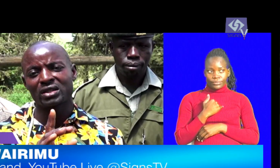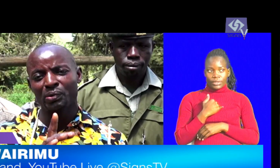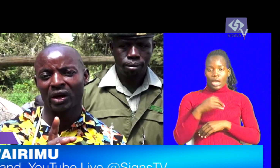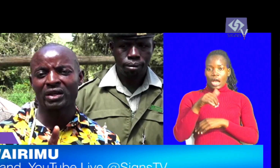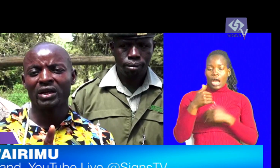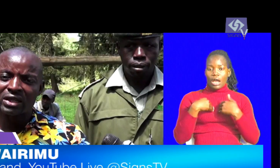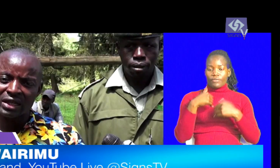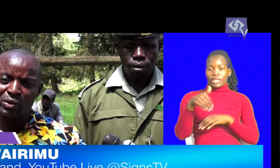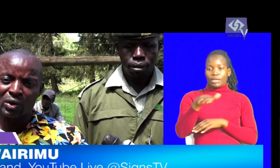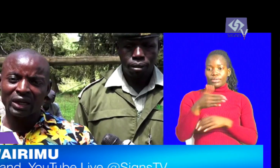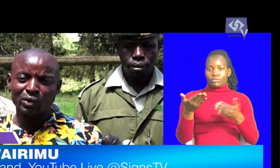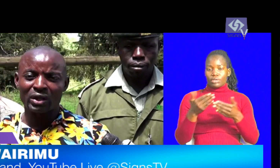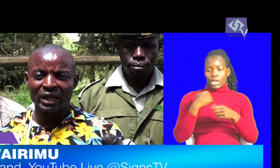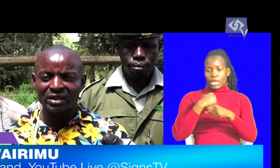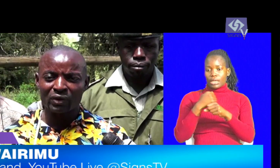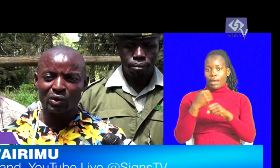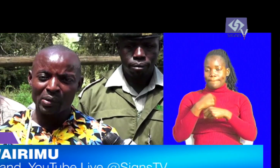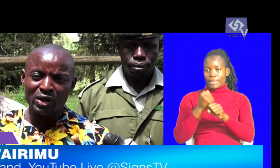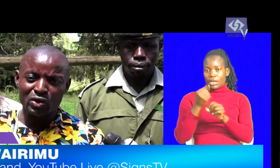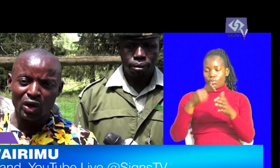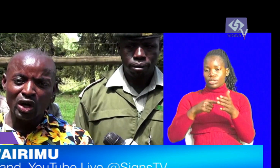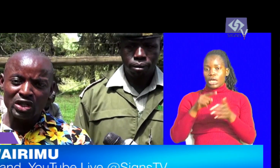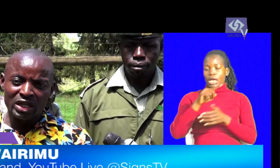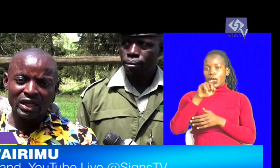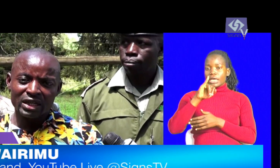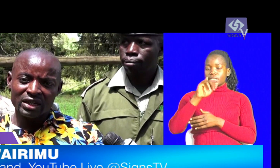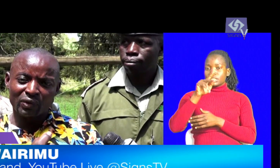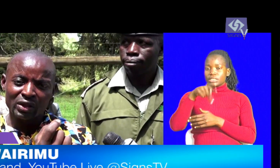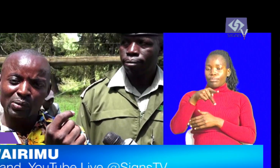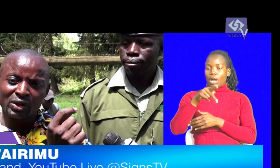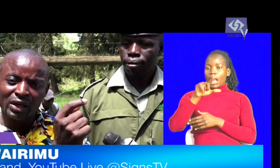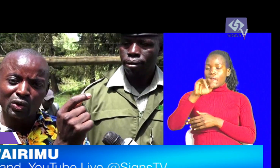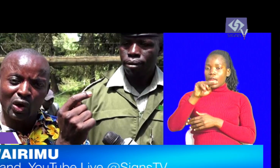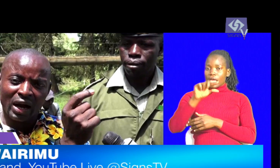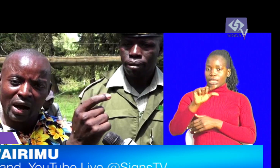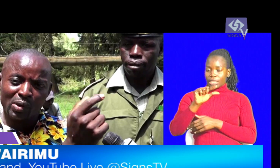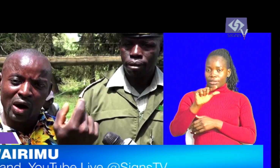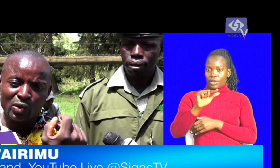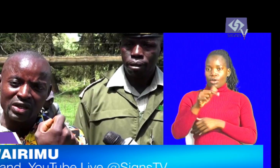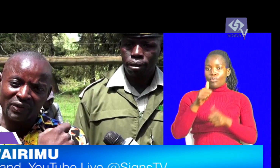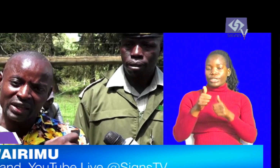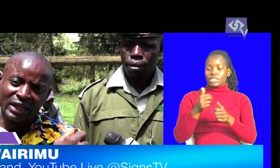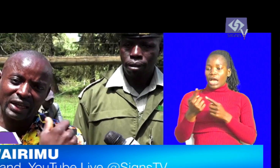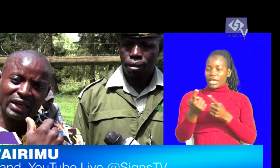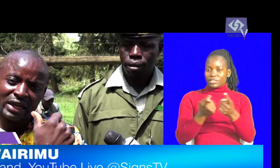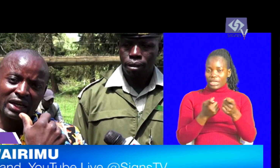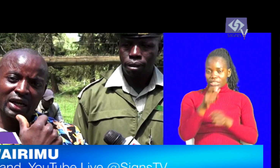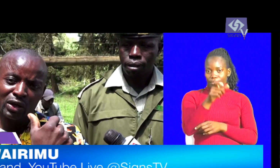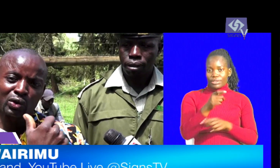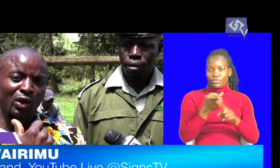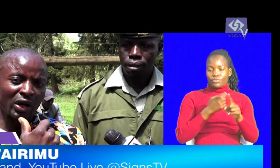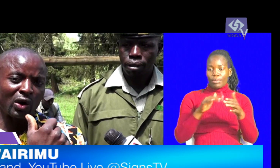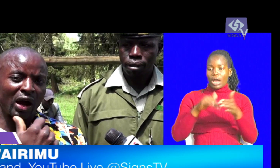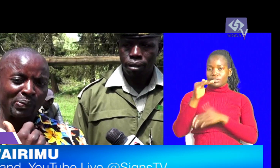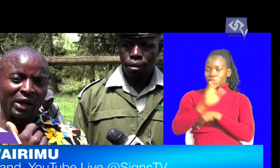zip line. Sasa tunataka tutengeneze vitu kama hizo zenye zinavutia mtalii kutoka ng'ambo akunje afanye hata yenye tuko nayo hapa.